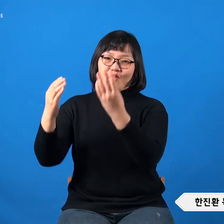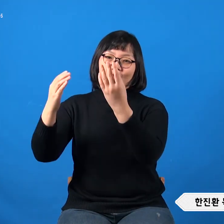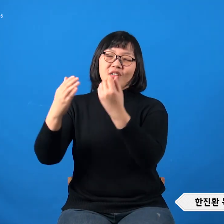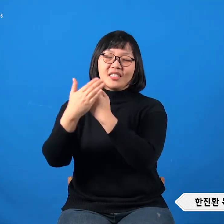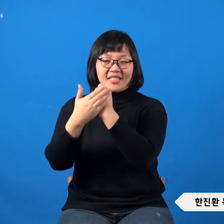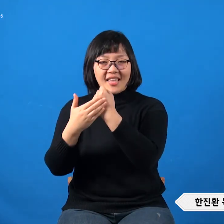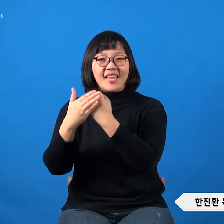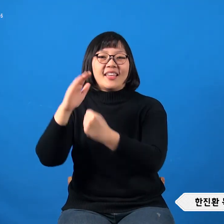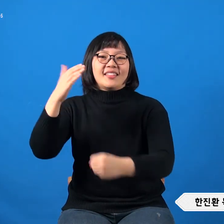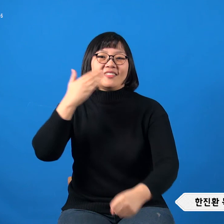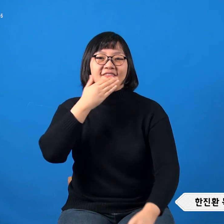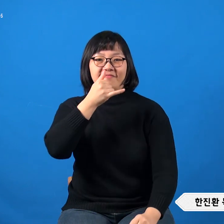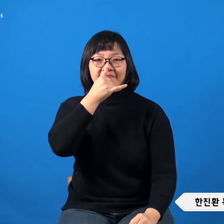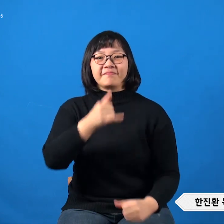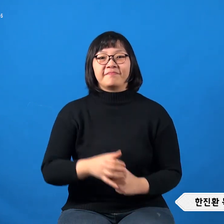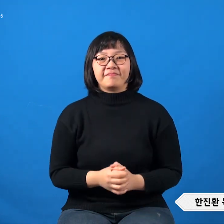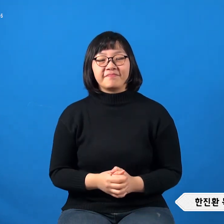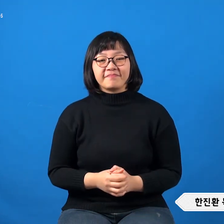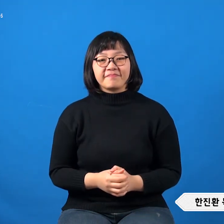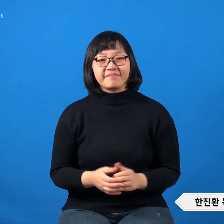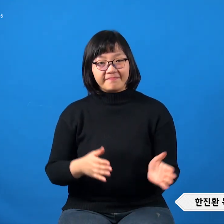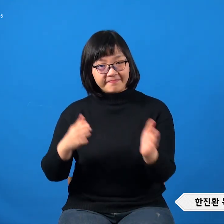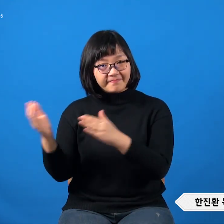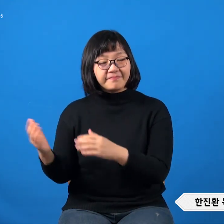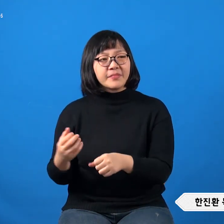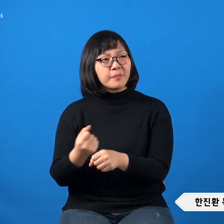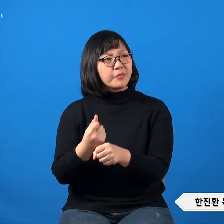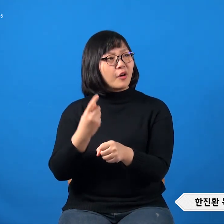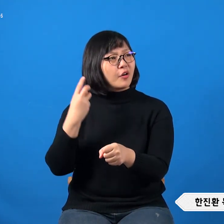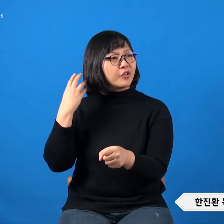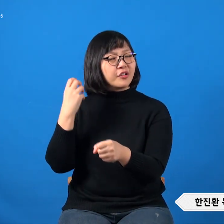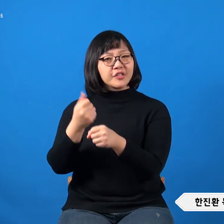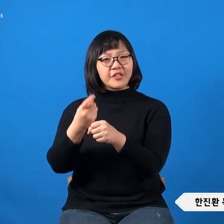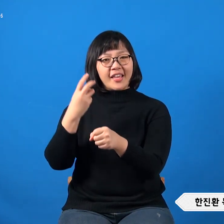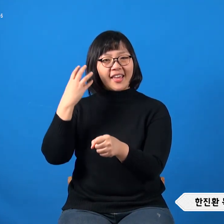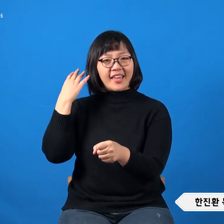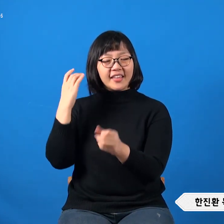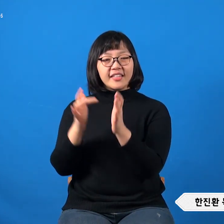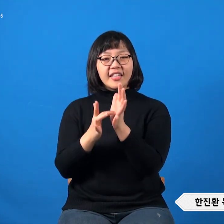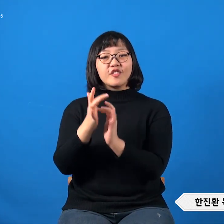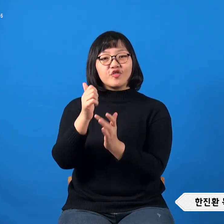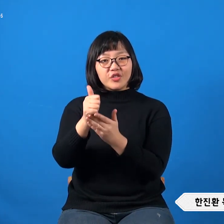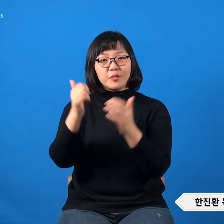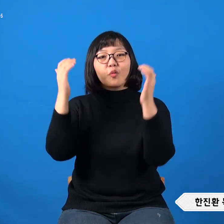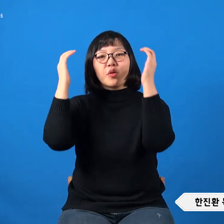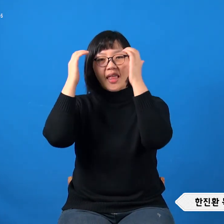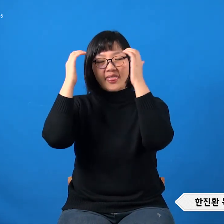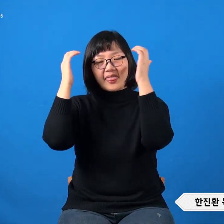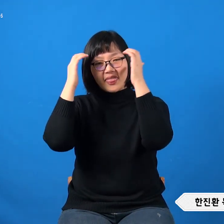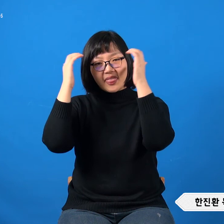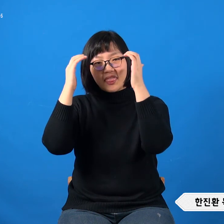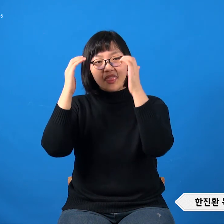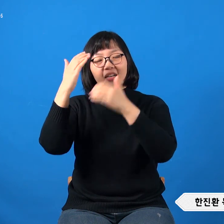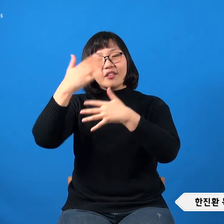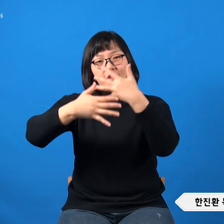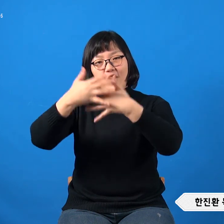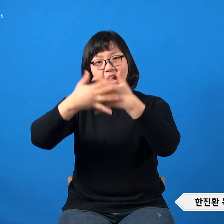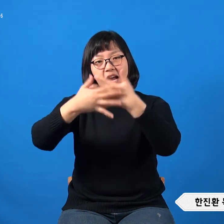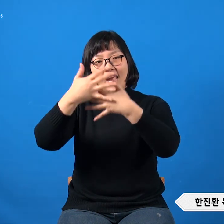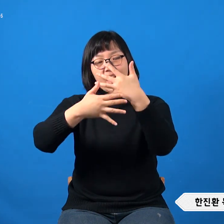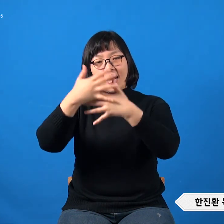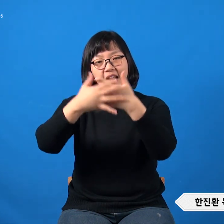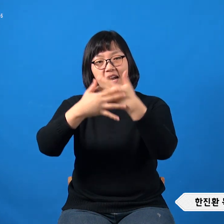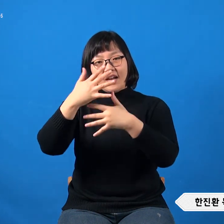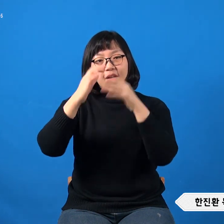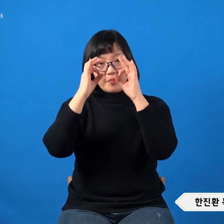수도 있습니다. 몇 년 전에 상영한 그 예수님 고난을 다룬 영화 패션 오브 크라이스트, 거기 보면